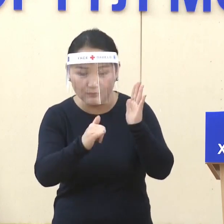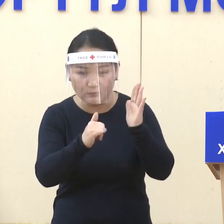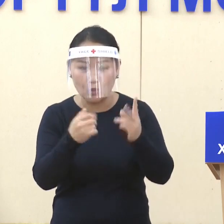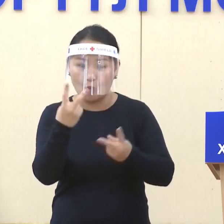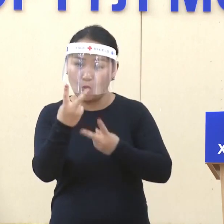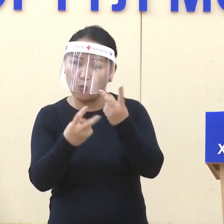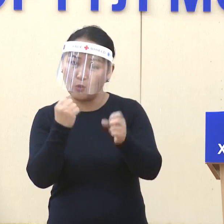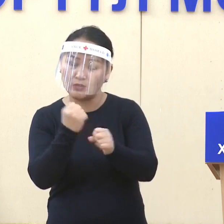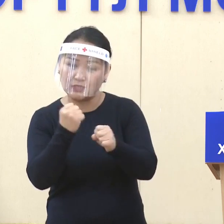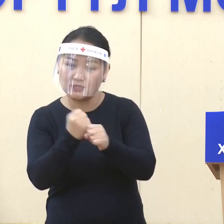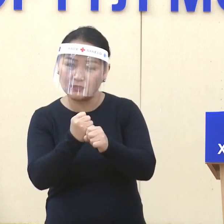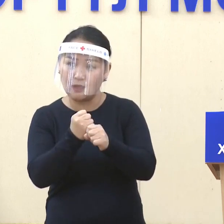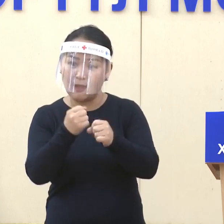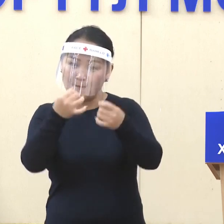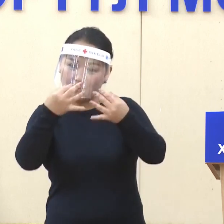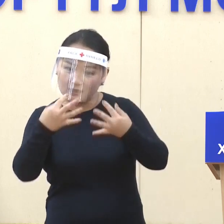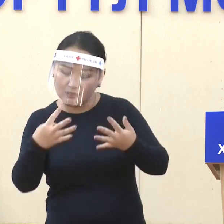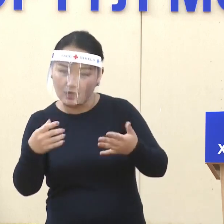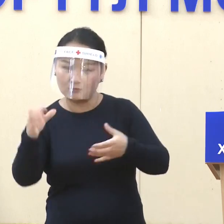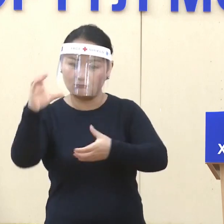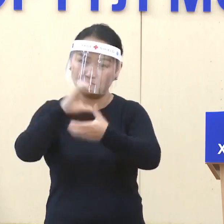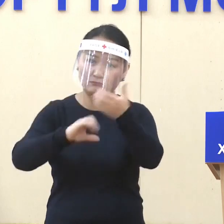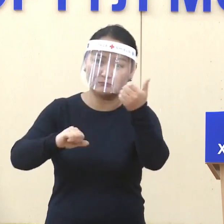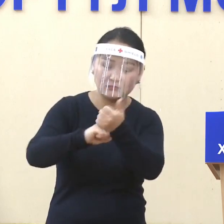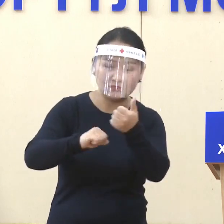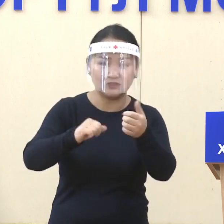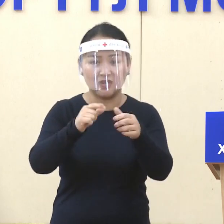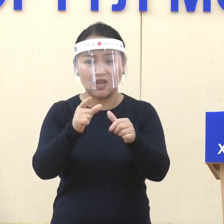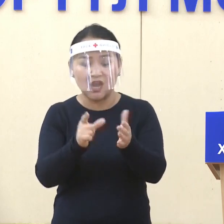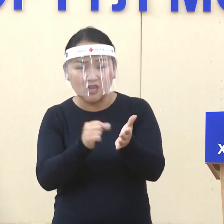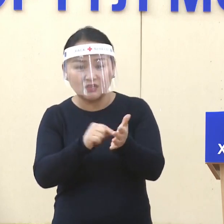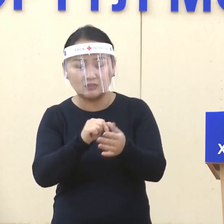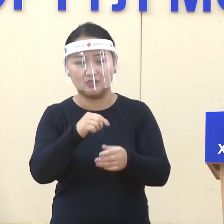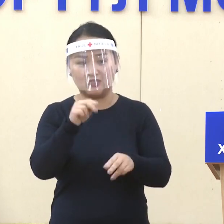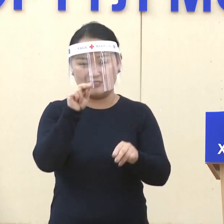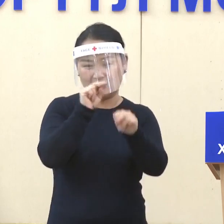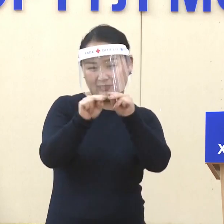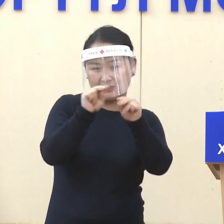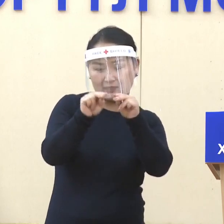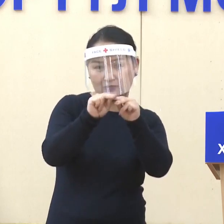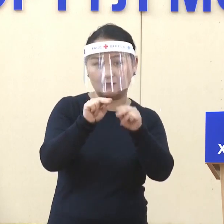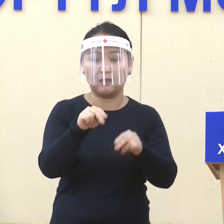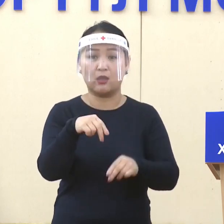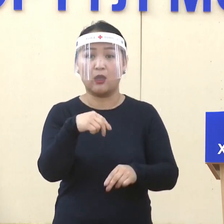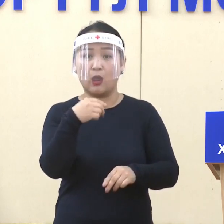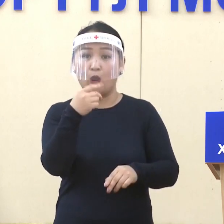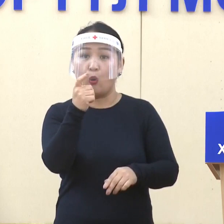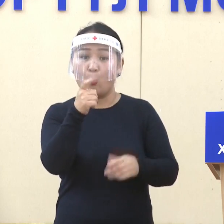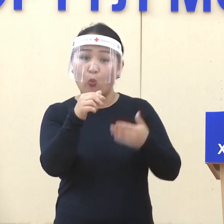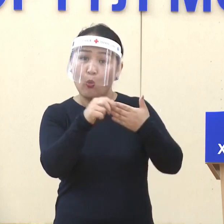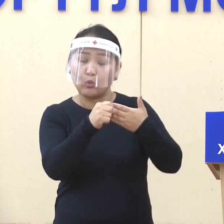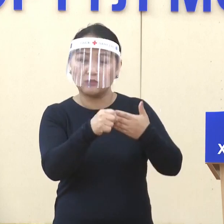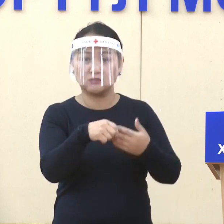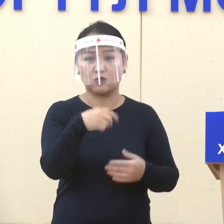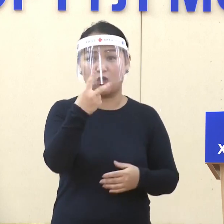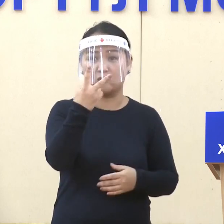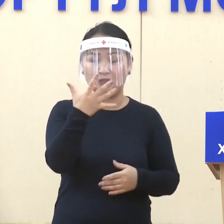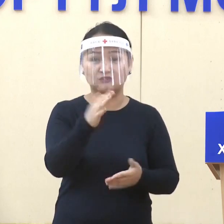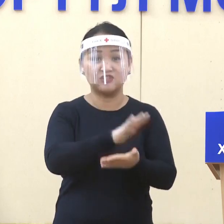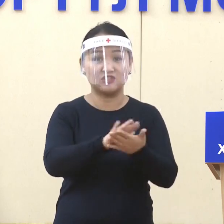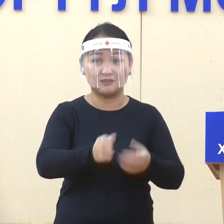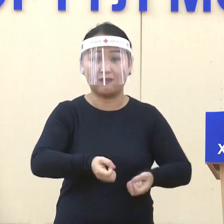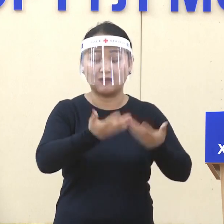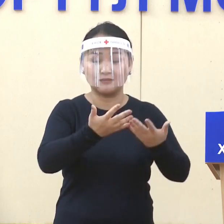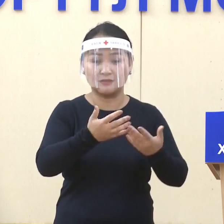оруулалтын хэрэгцээг тодорхойлох шалгах хуудсыг 6 сарын 25-нд шинээр гаргасан. Шалгах хуудс эмнэлгийн засаглал,